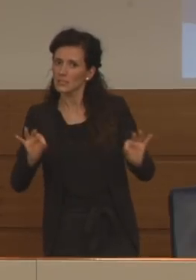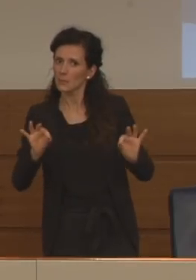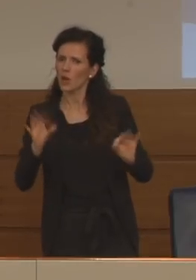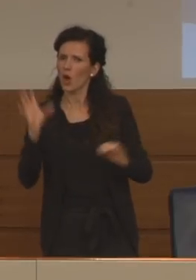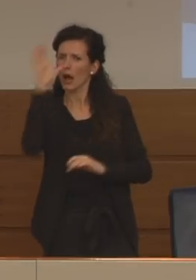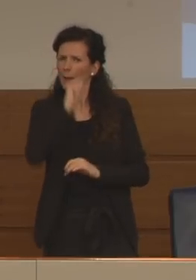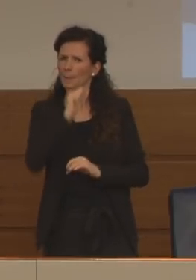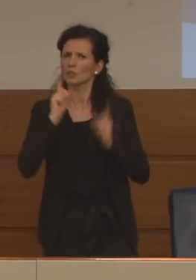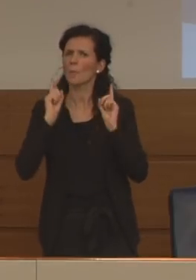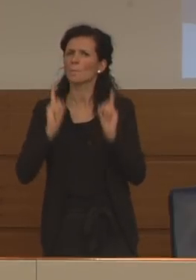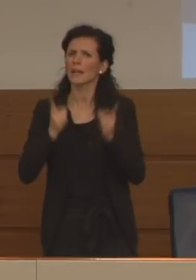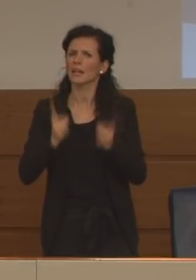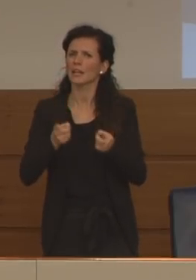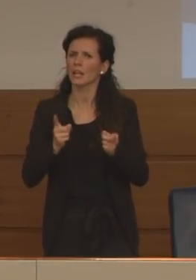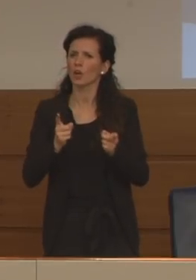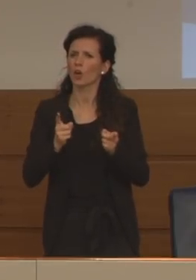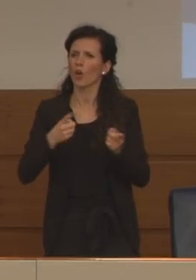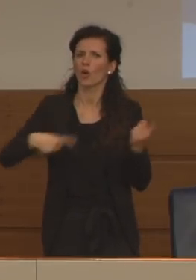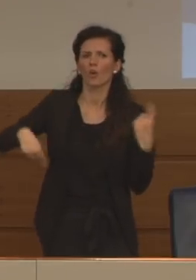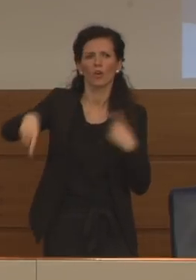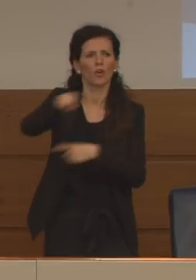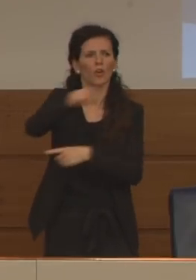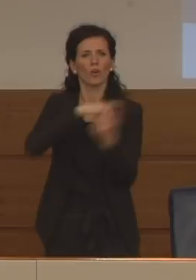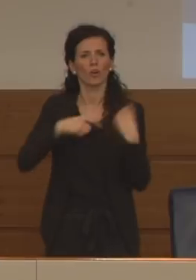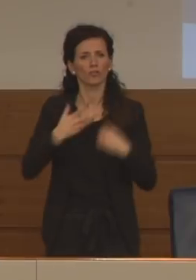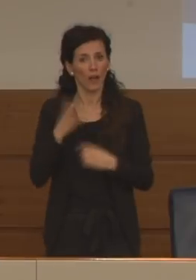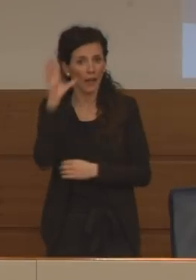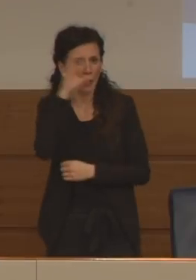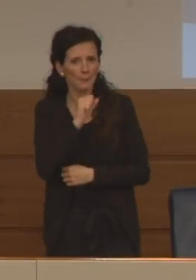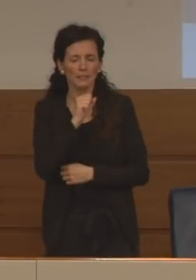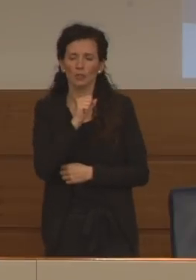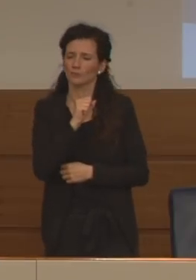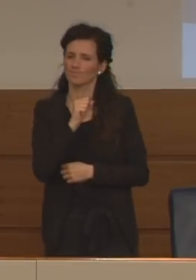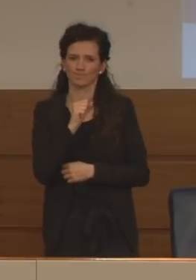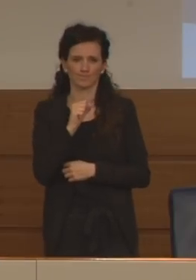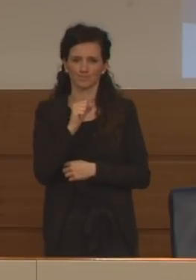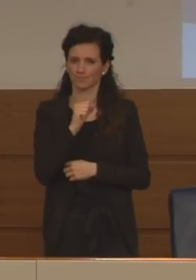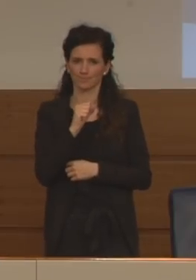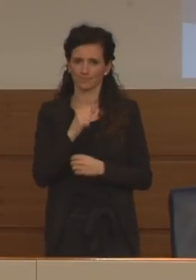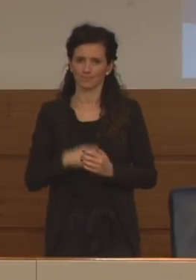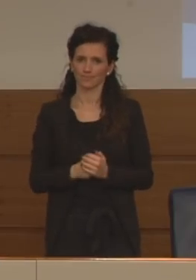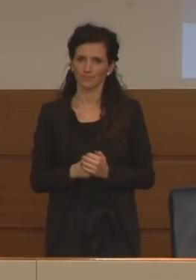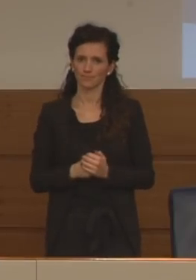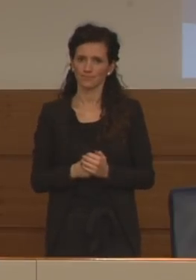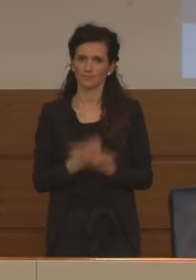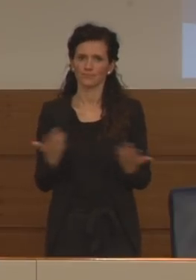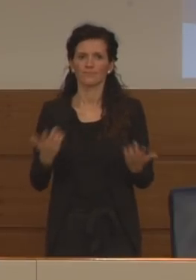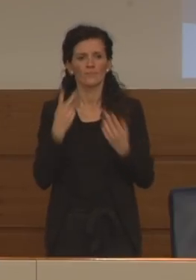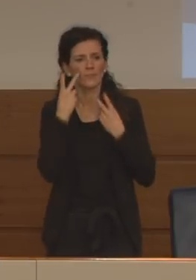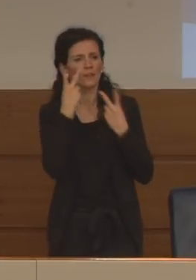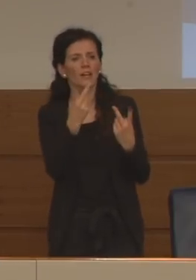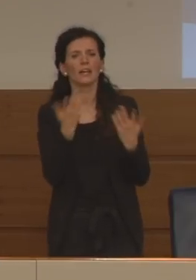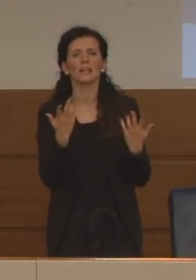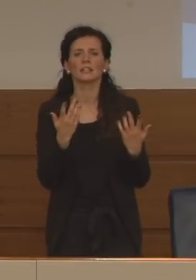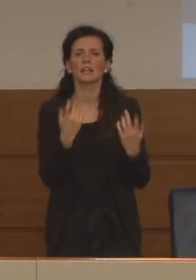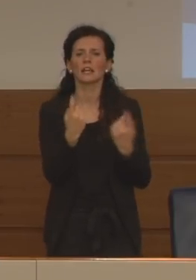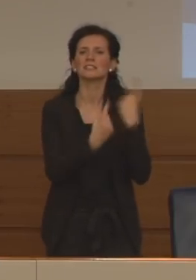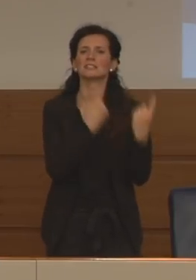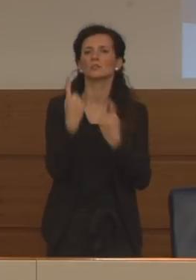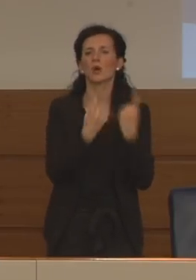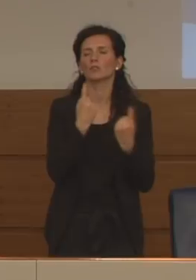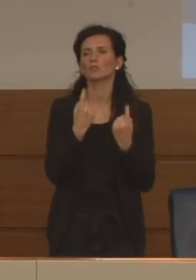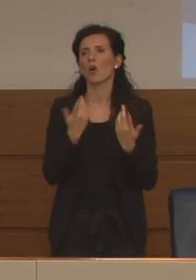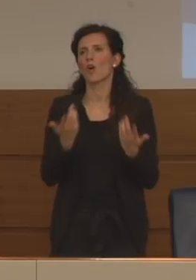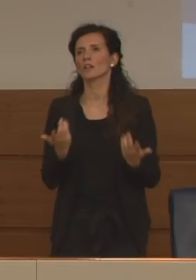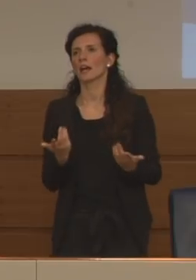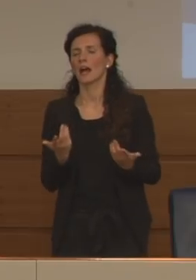che sta circolando nelle nostre comunità ci sono ancora situazioni in cui con la scusa di